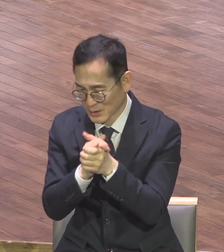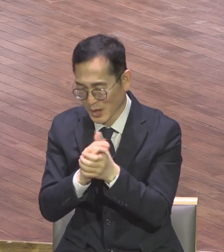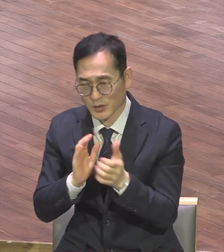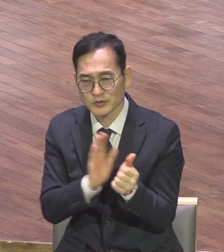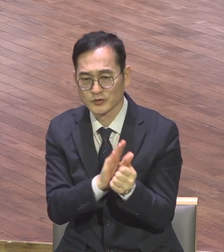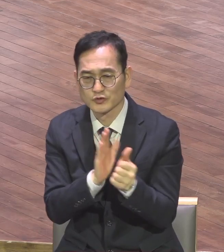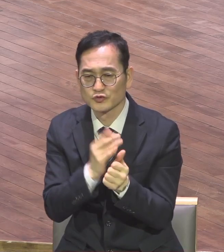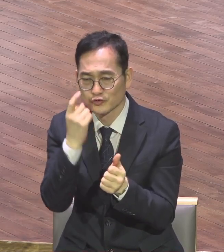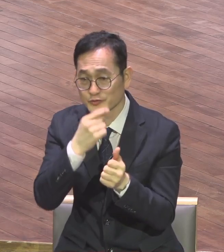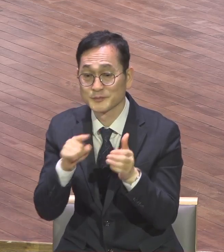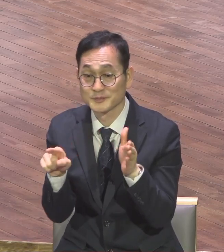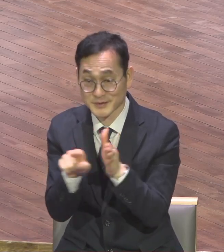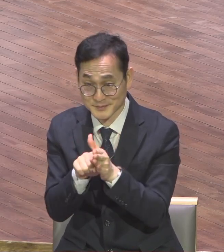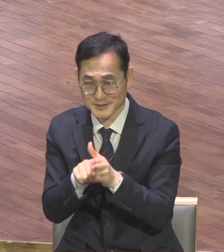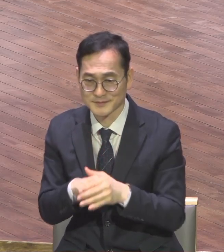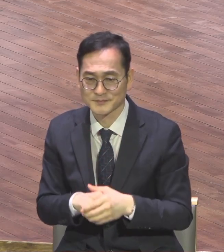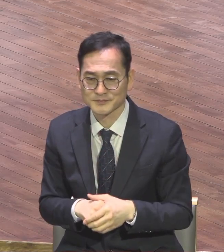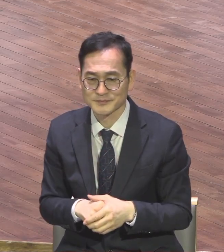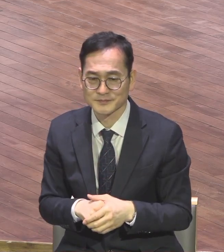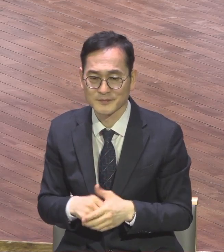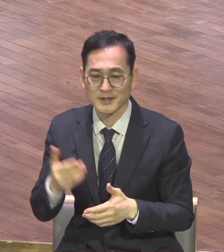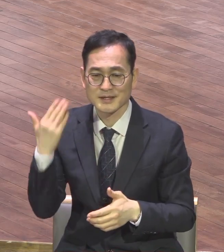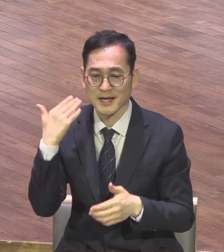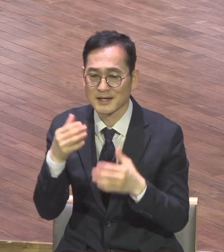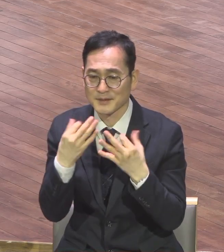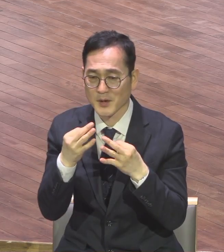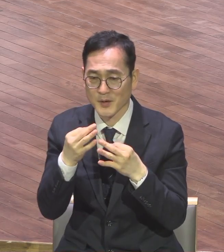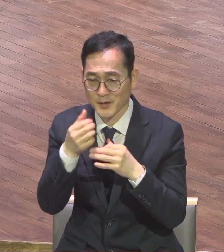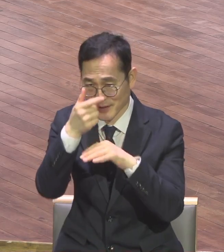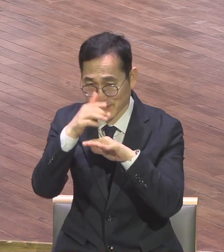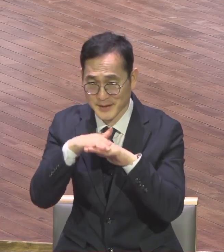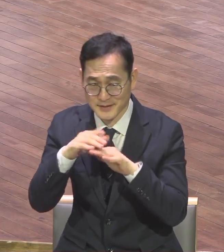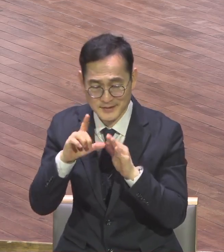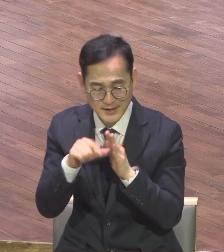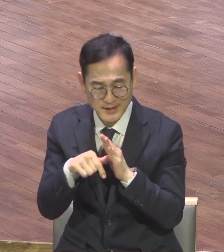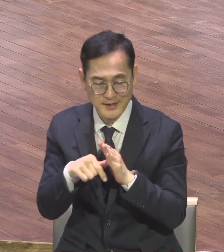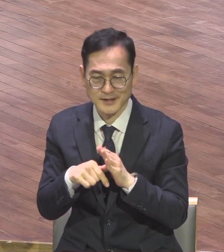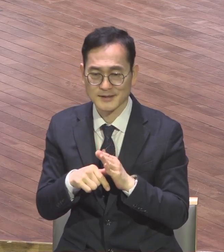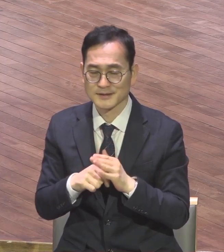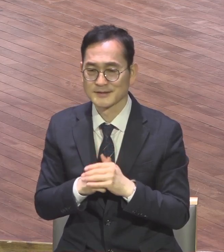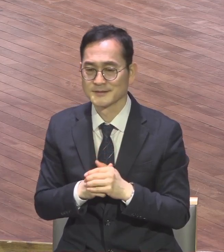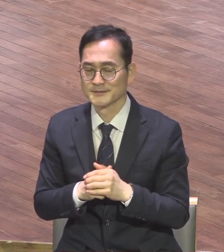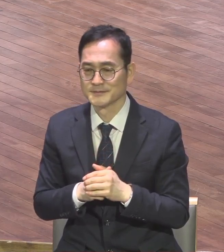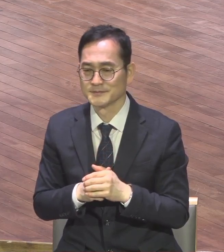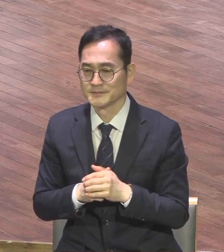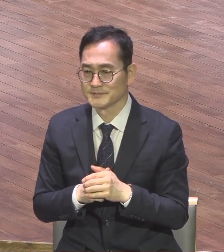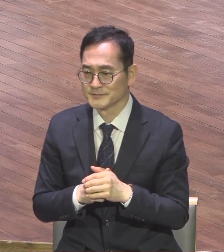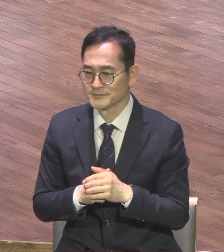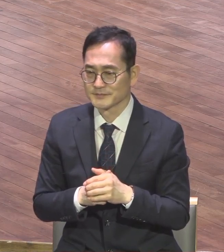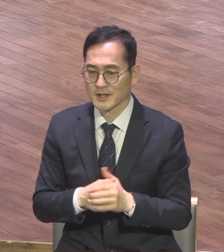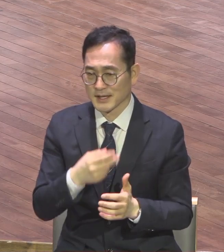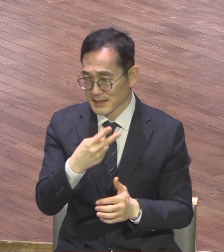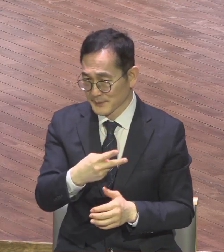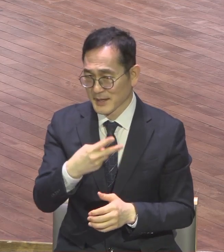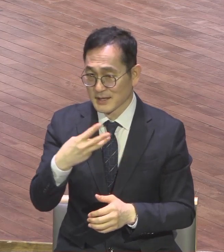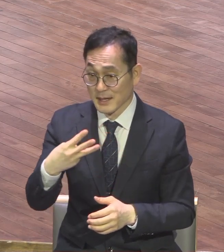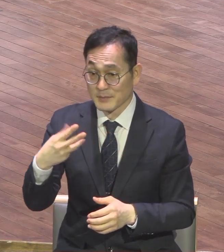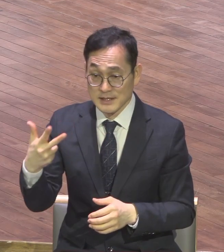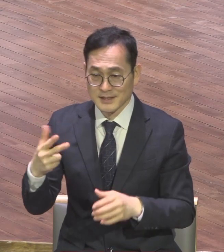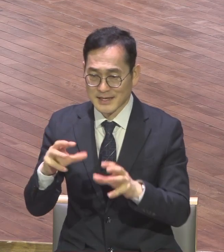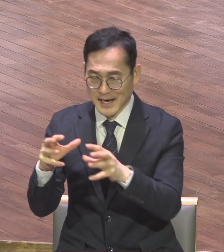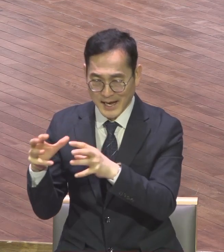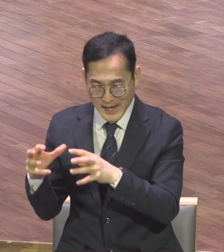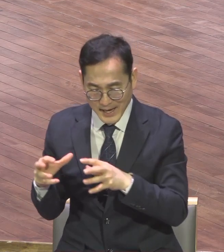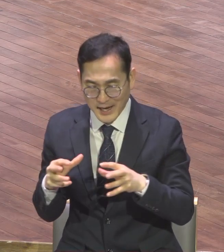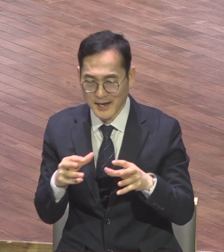믿습니다. 제가 지난 금요일 진행된 선교들을 통해서 말씀드렸잖아요. 237개 나라 장로별